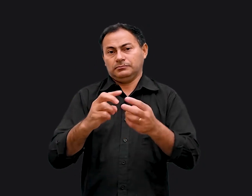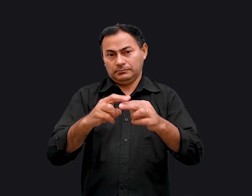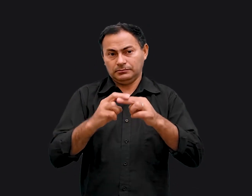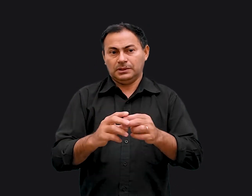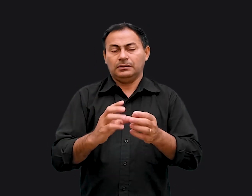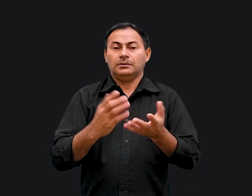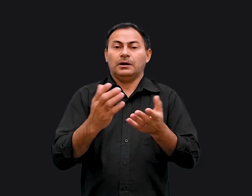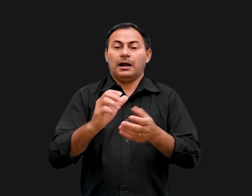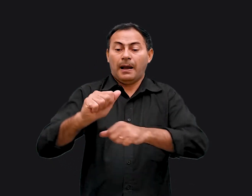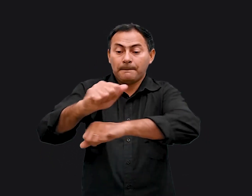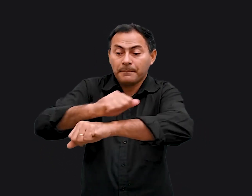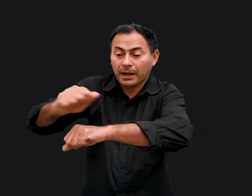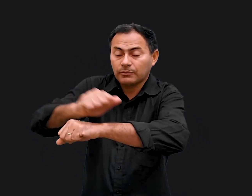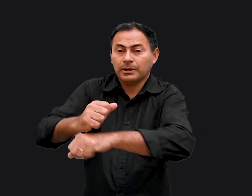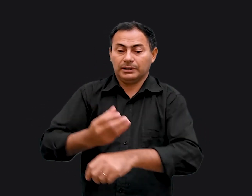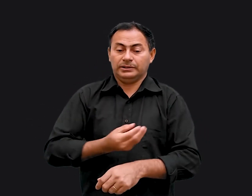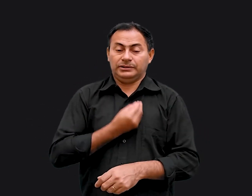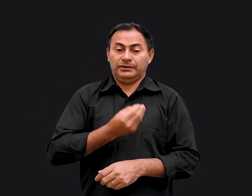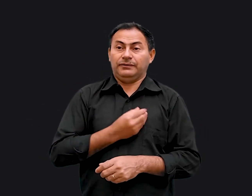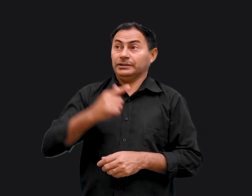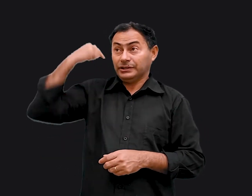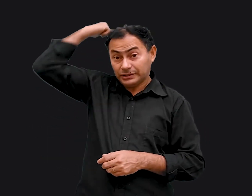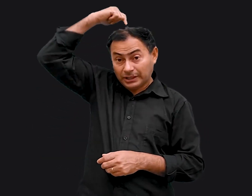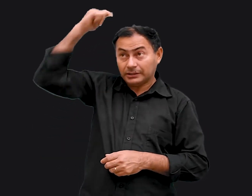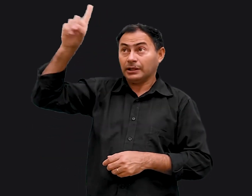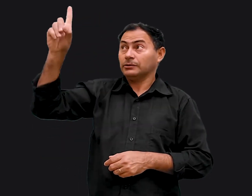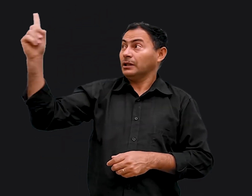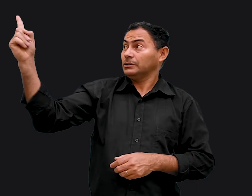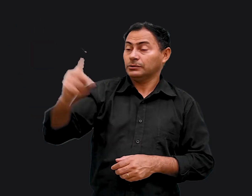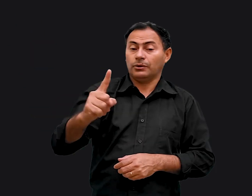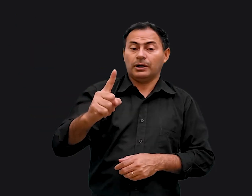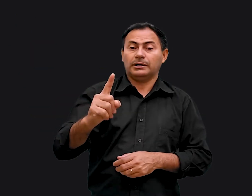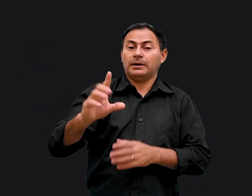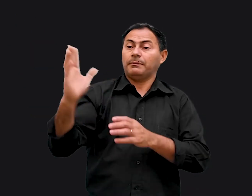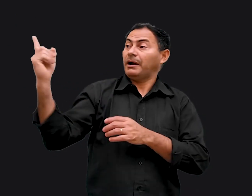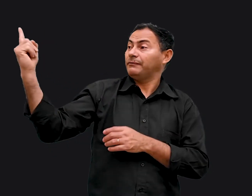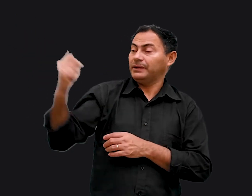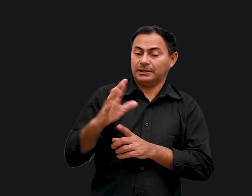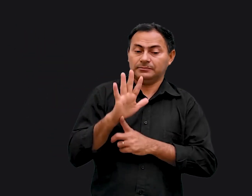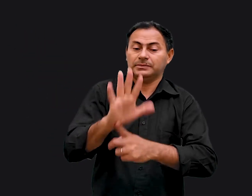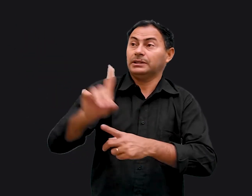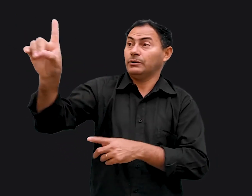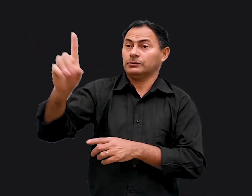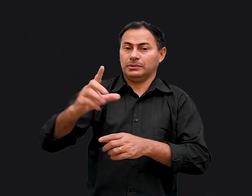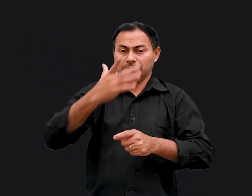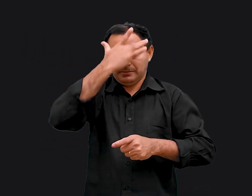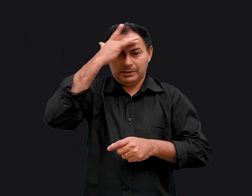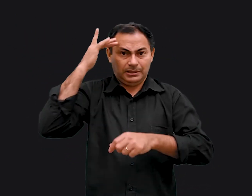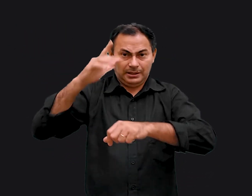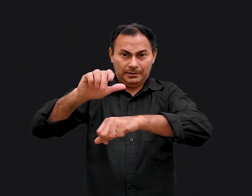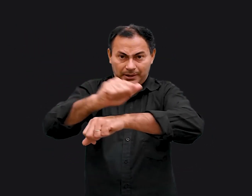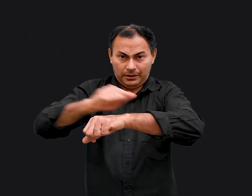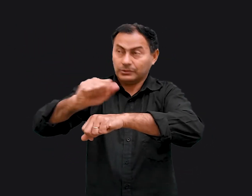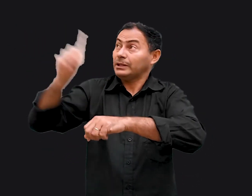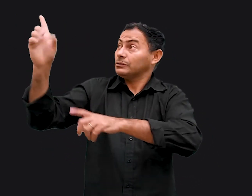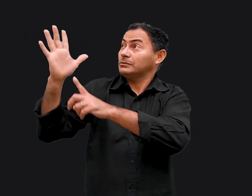moeda. No caso de Abraão, a parte divina da história são as aparições de Deus para esse homem. Deus aparece para ele ou fala com ele